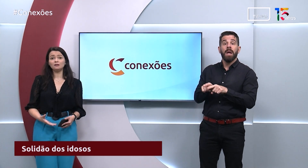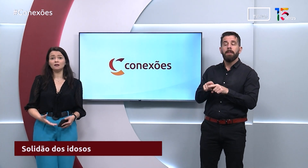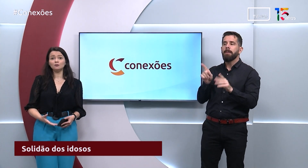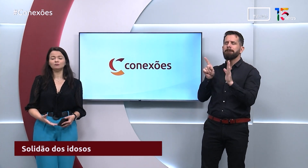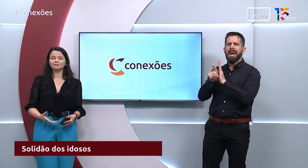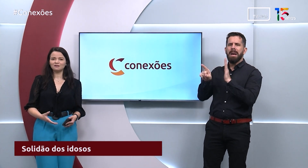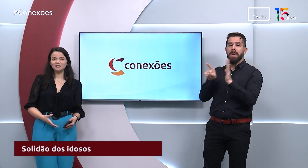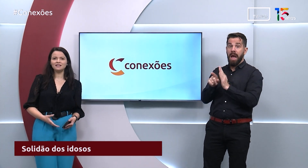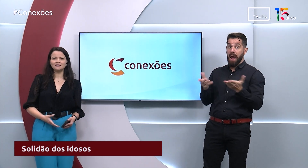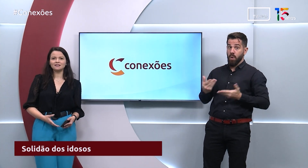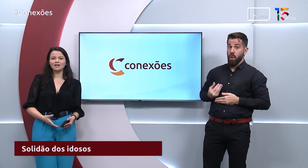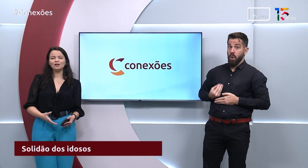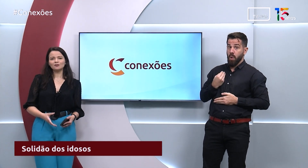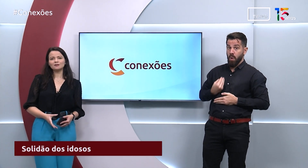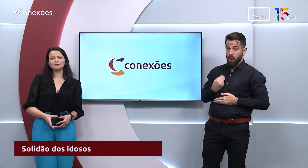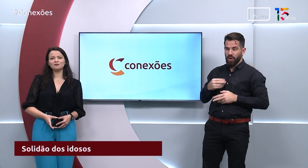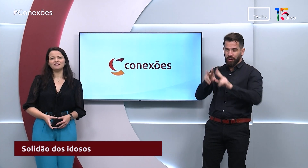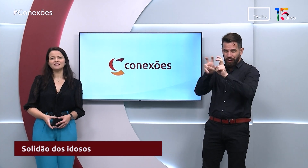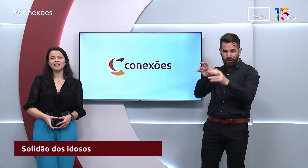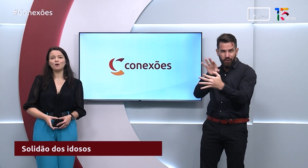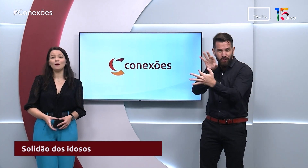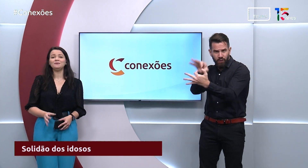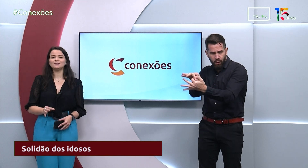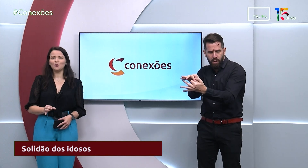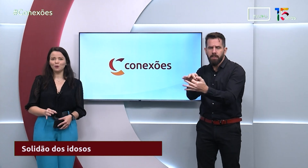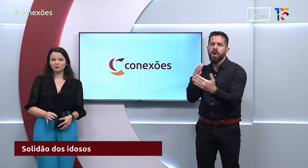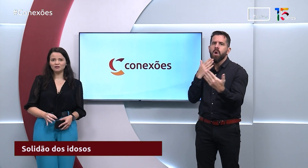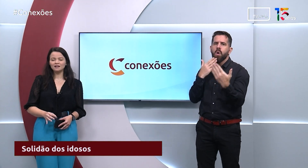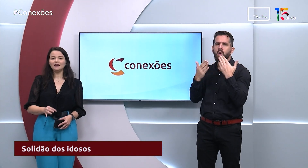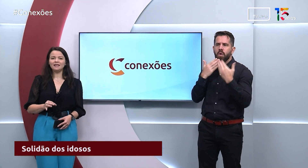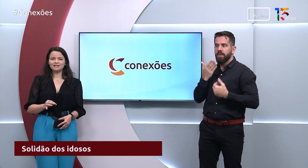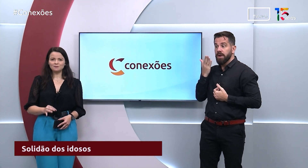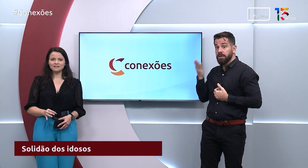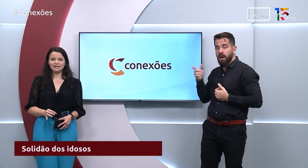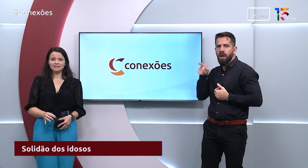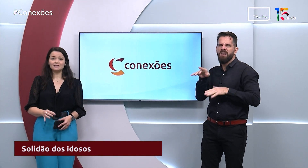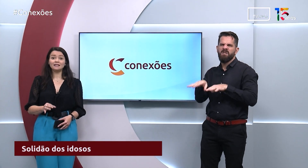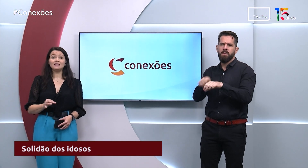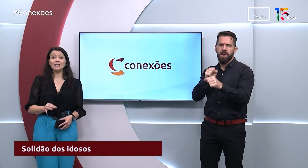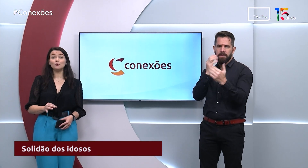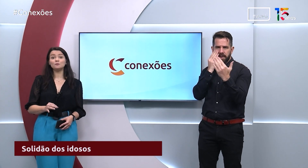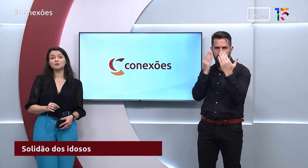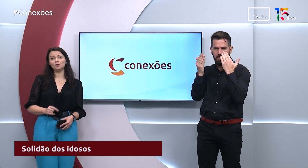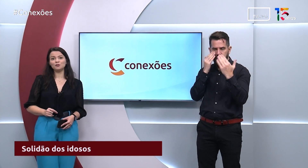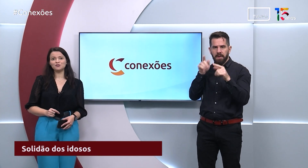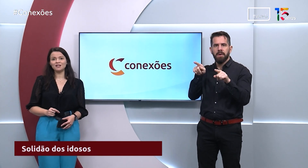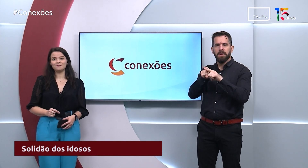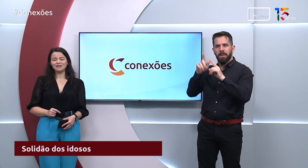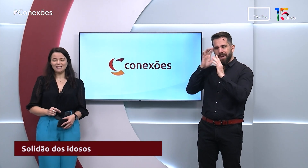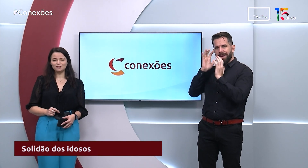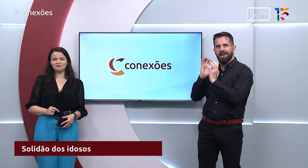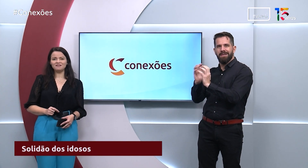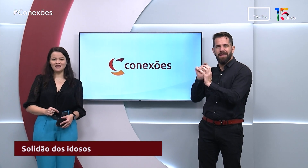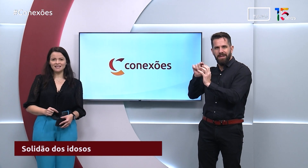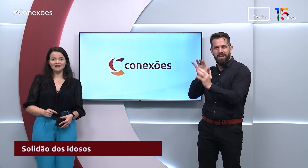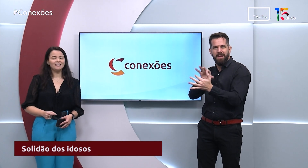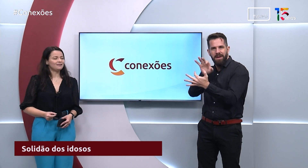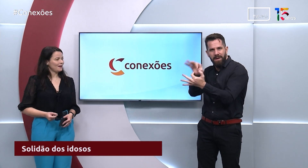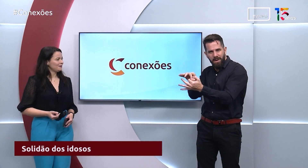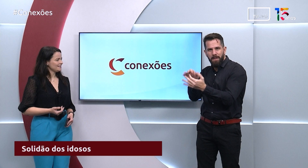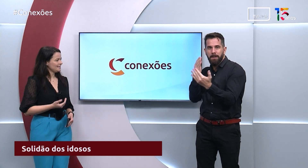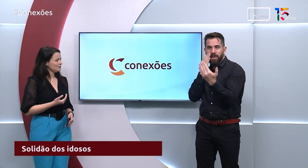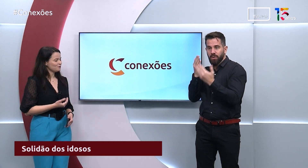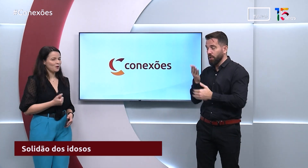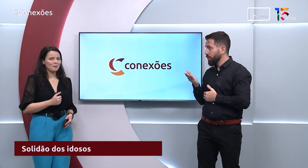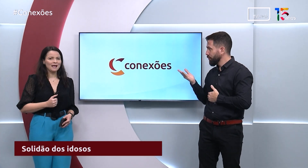a solidão na velhice, nós vamos conversar com a psicóloga e especialista em neuropsicologia, a Rejane Ferreira, que